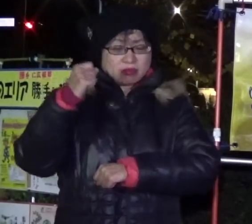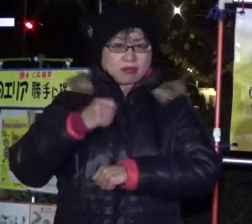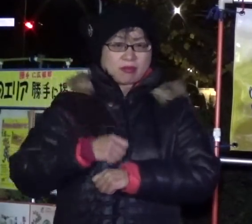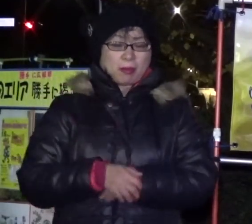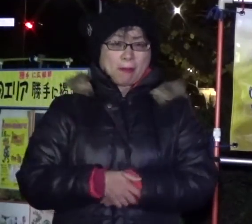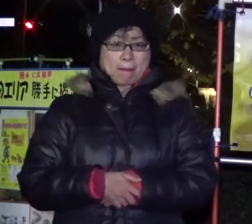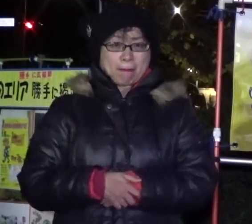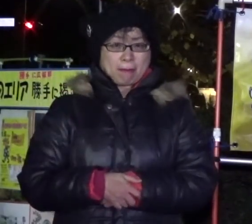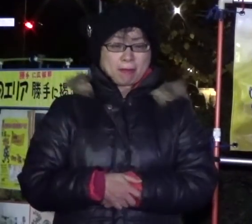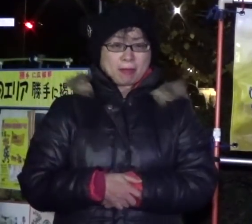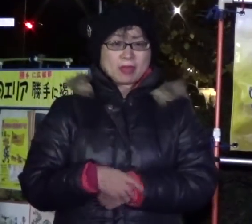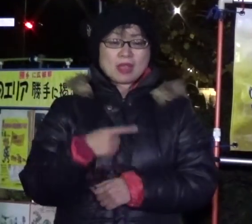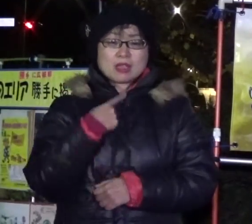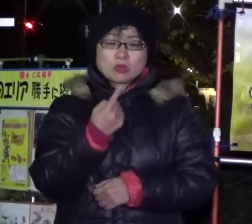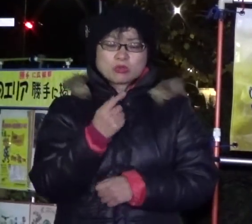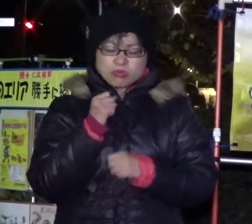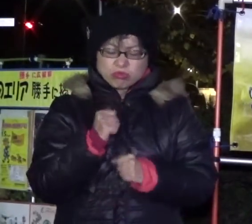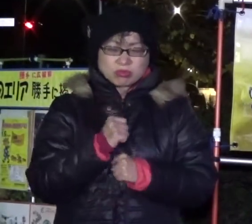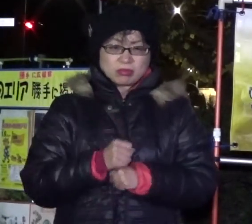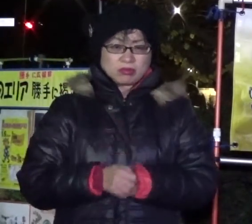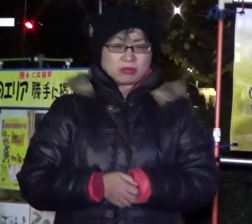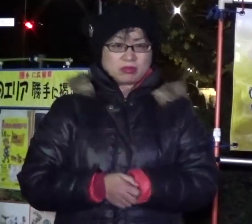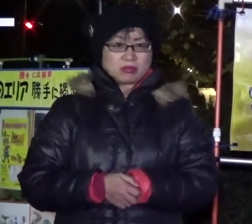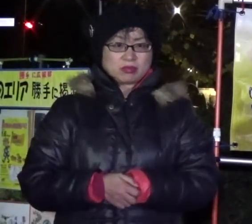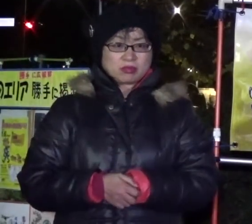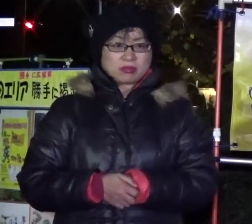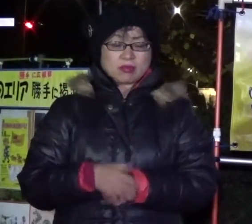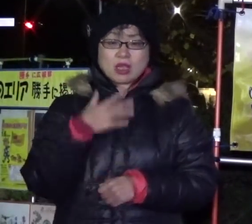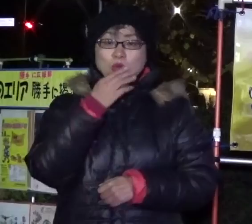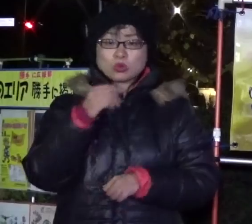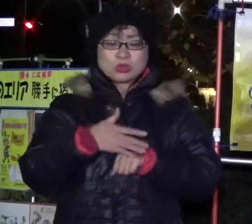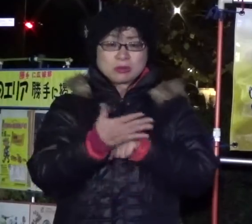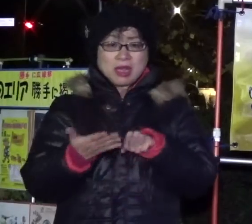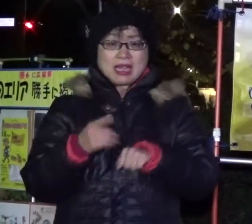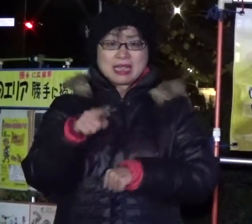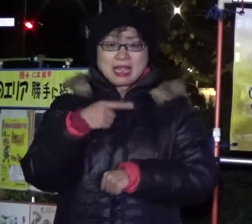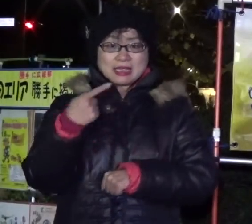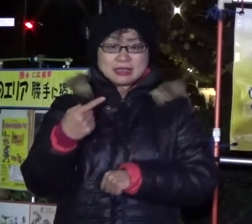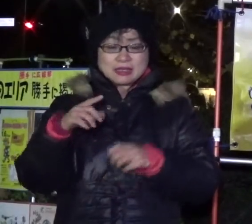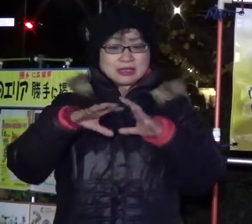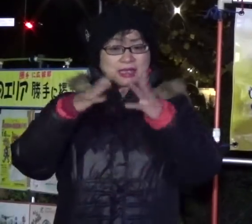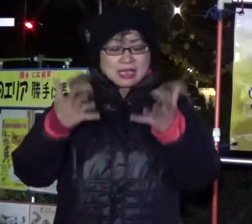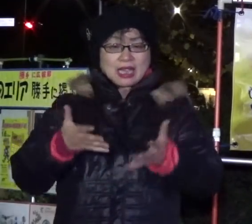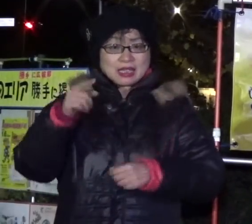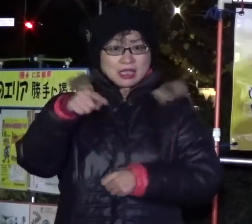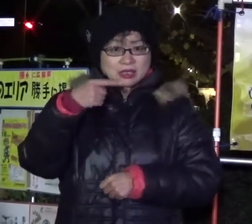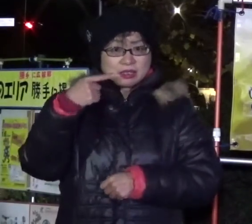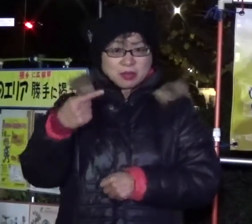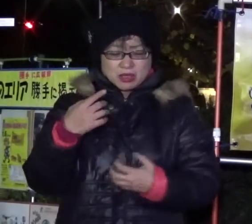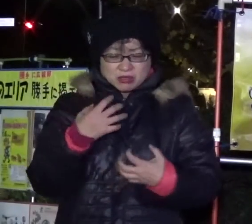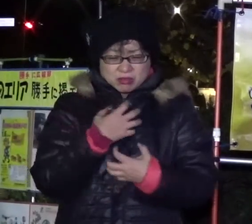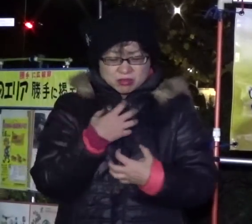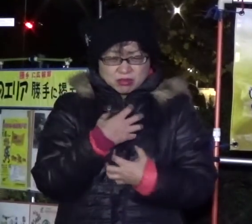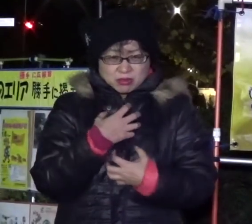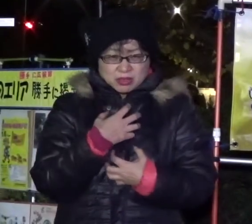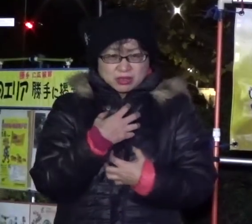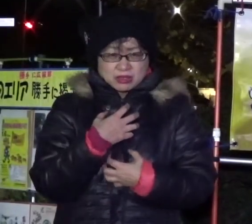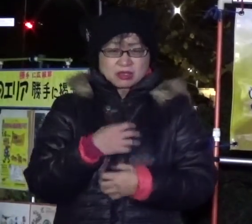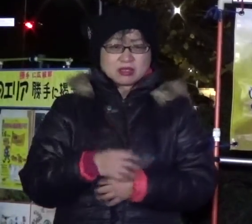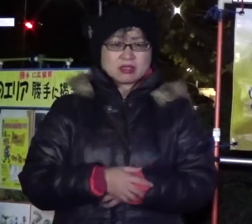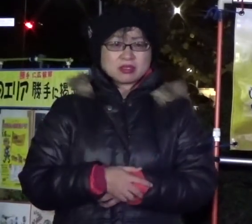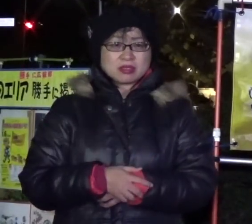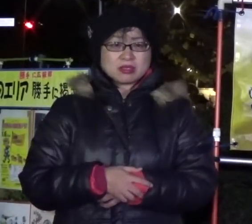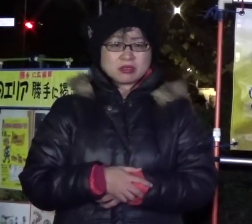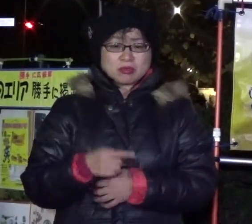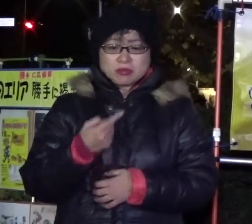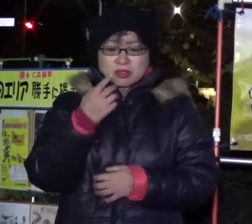とね、一つ悔しいのは、福島第一、世界で一番恐ろしい水素爆発